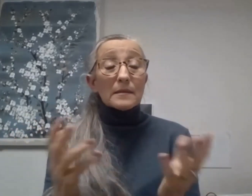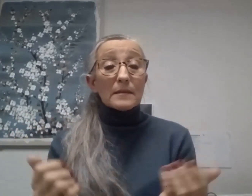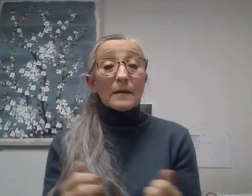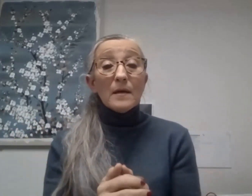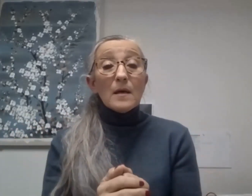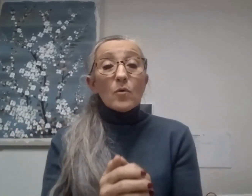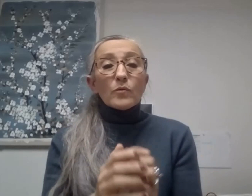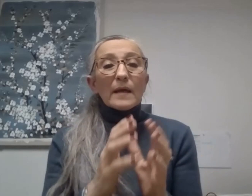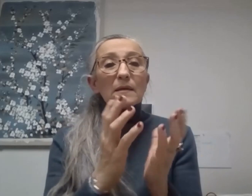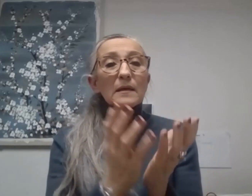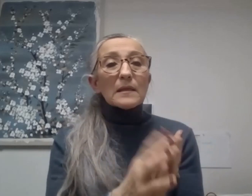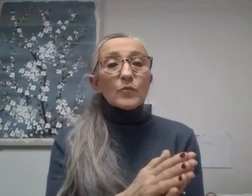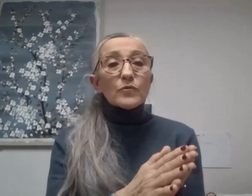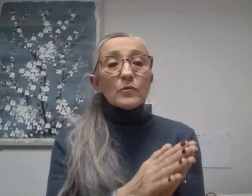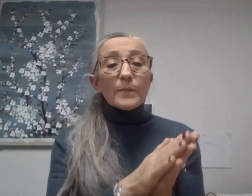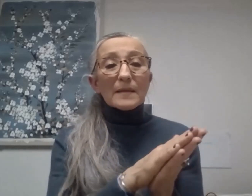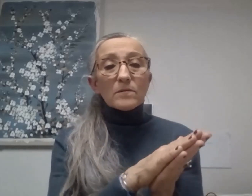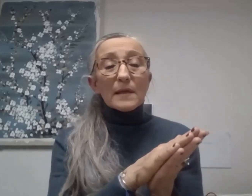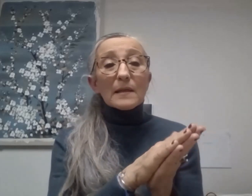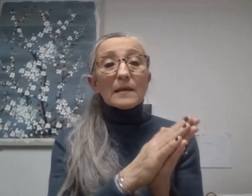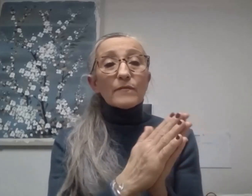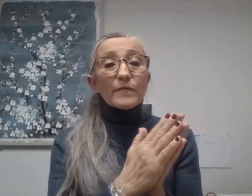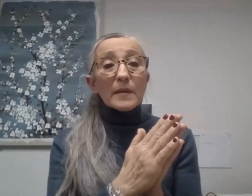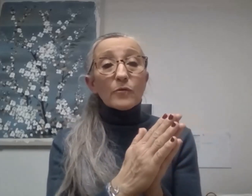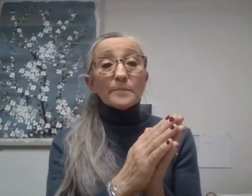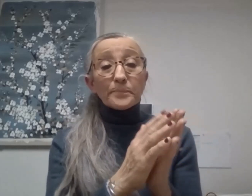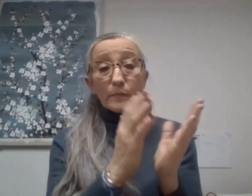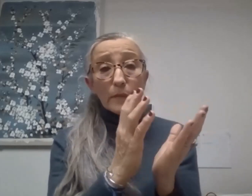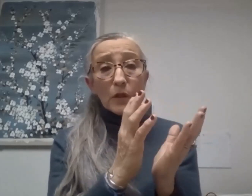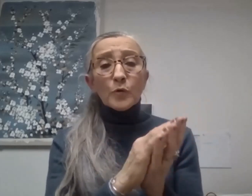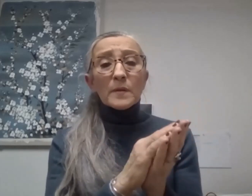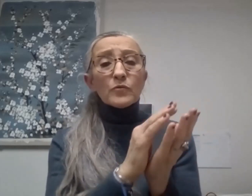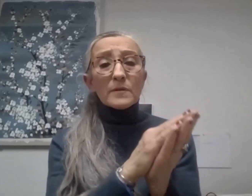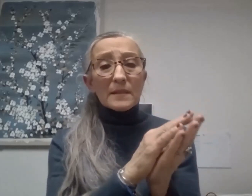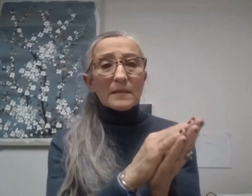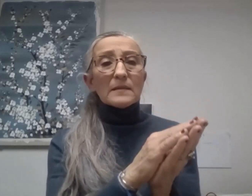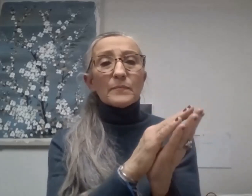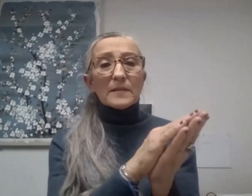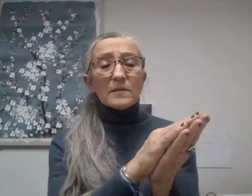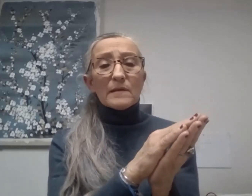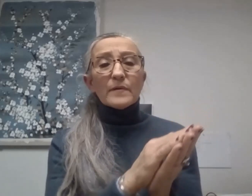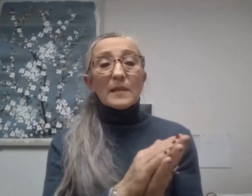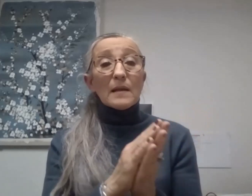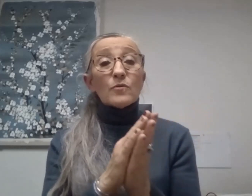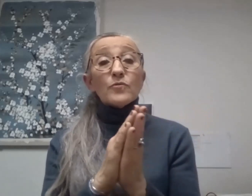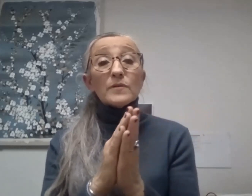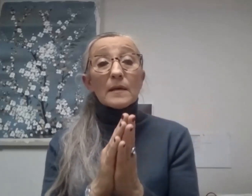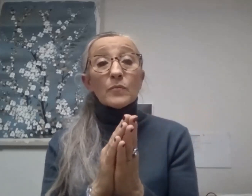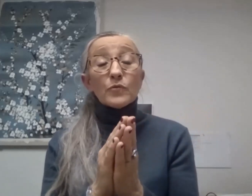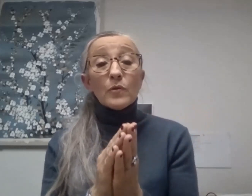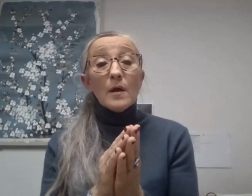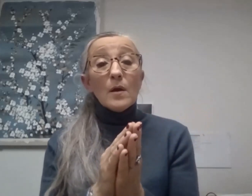contact, etc. On a créé des modules personnels et familiaux. Le premier module, c'est ça, c'est personnel et familial.